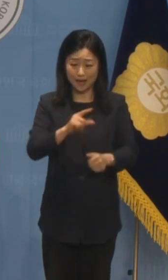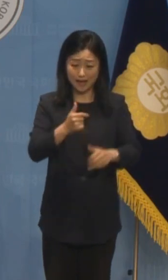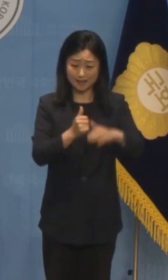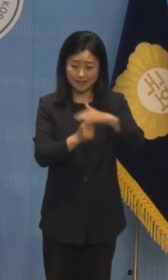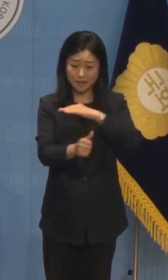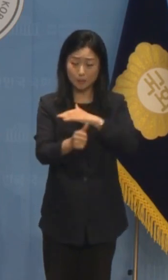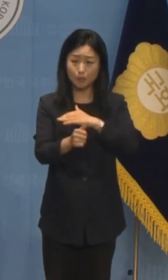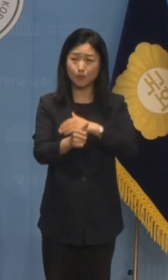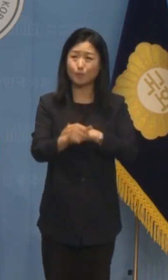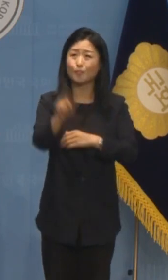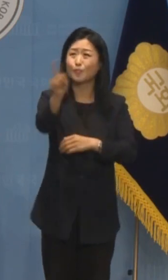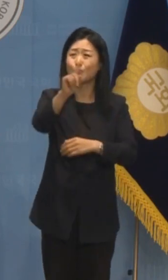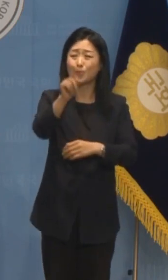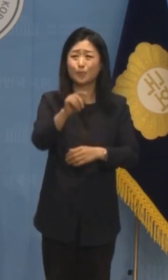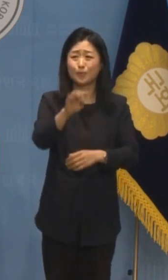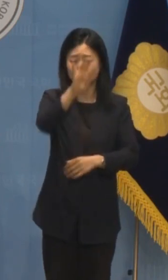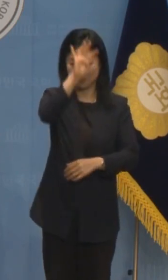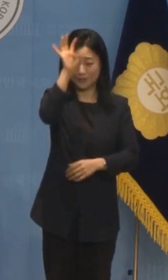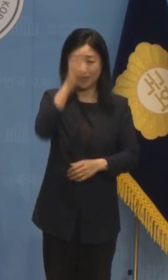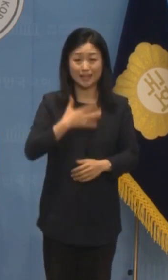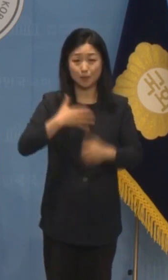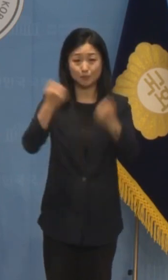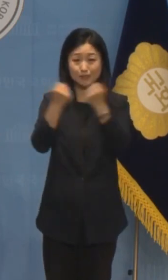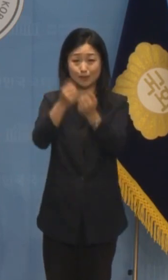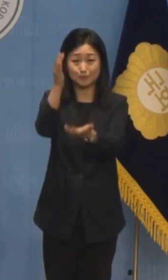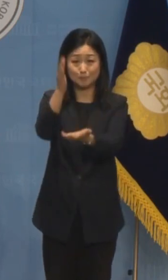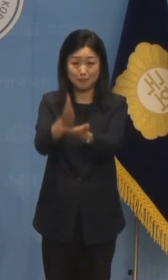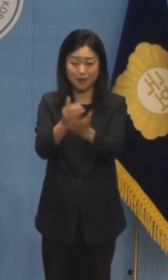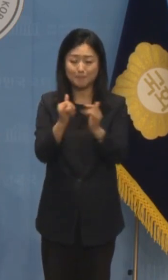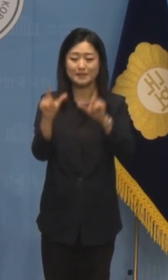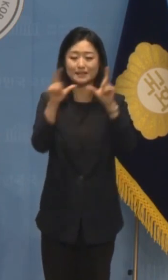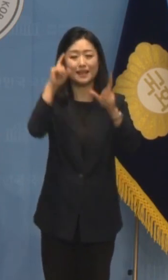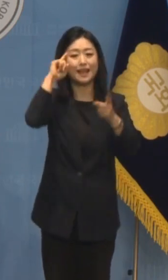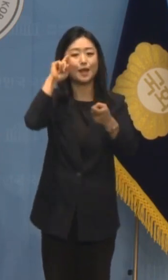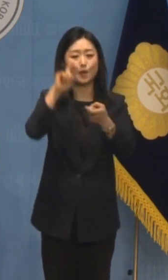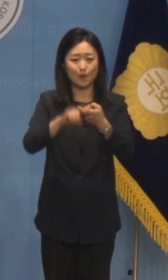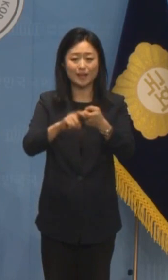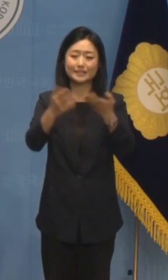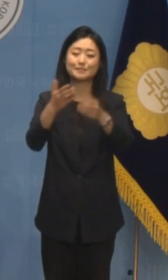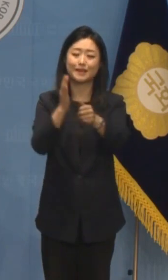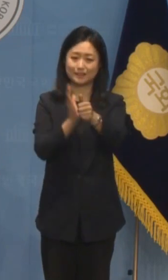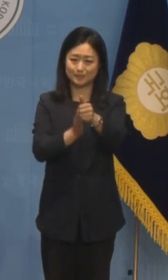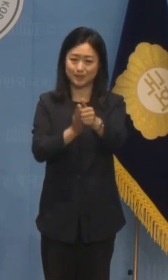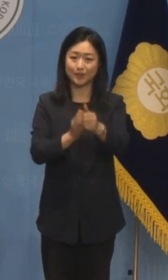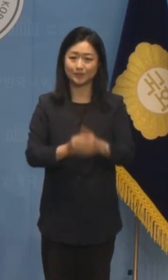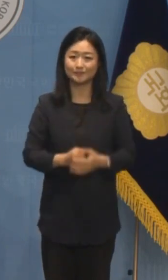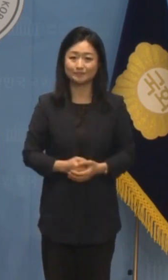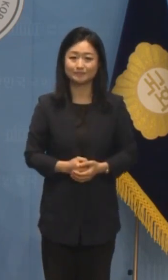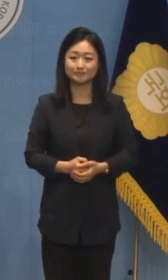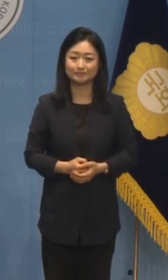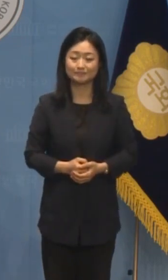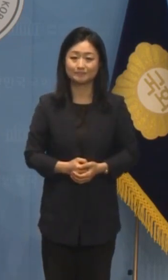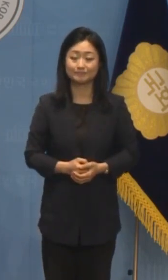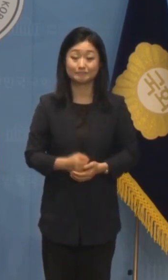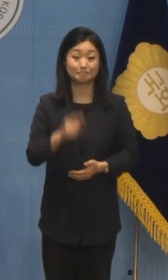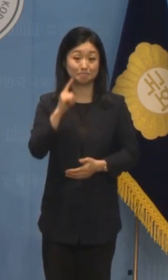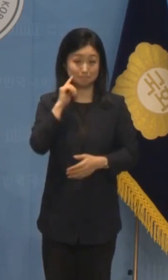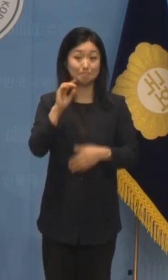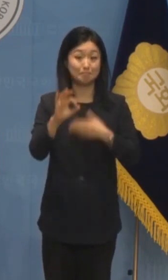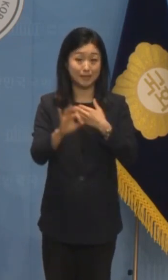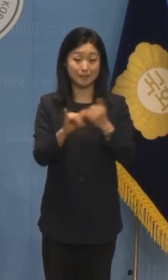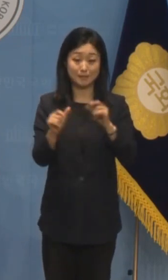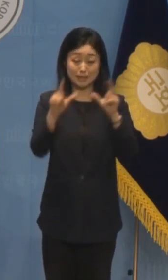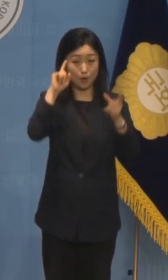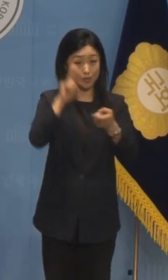싶지 않으면 감정 싸움 그만하시고 민생에 관심을 좀 가져보십시오. 만약 그렇게만